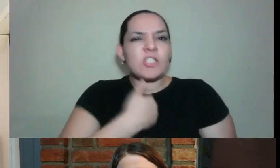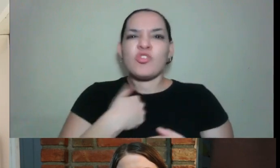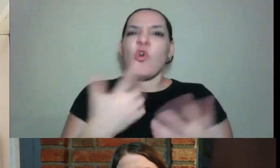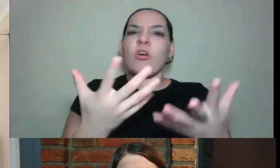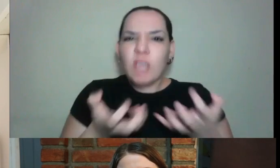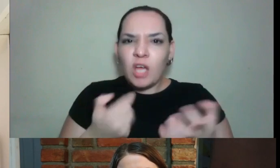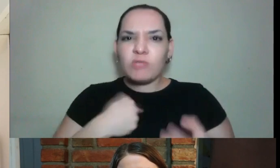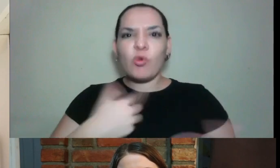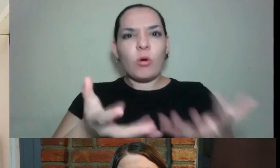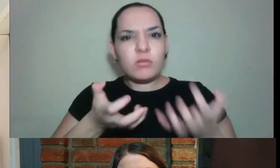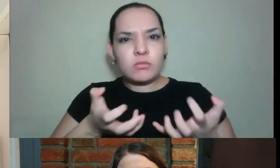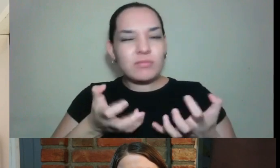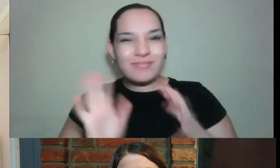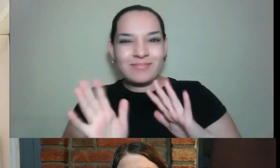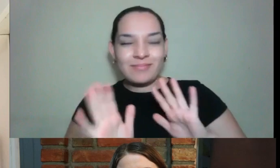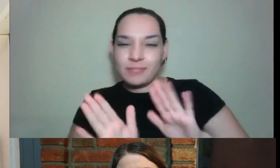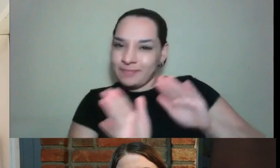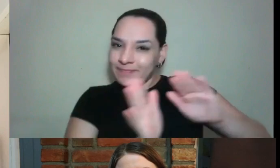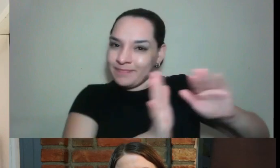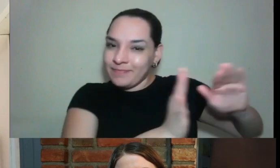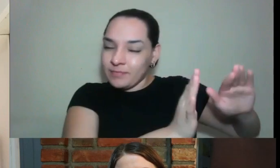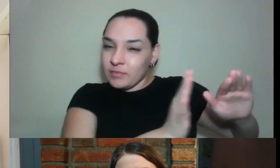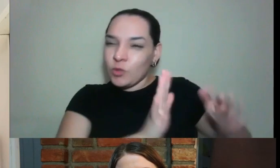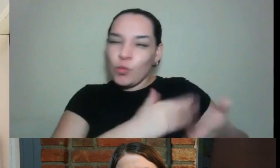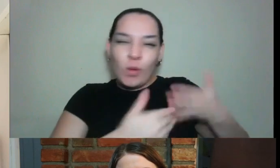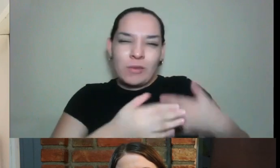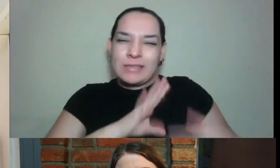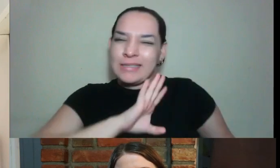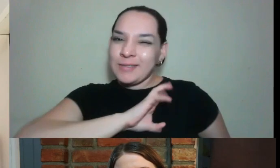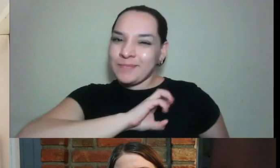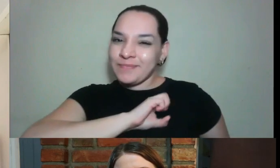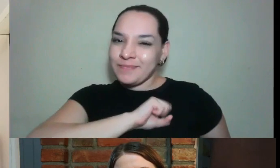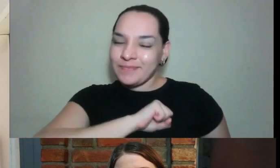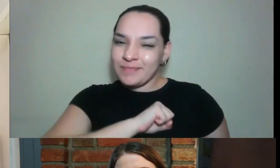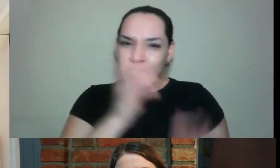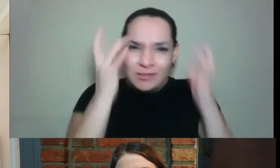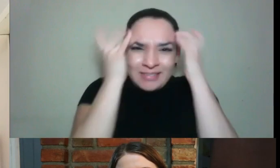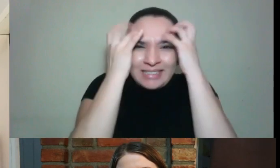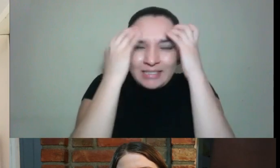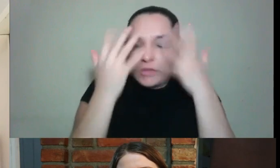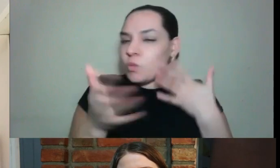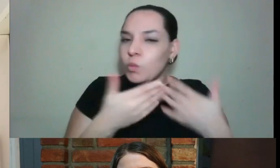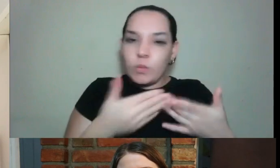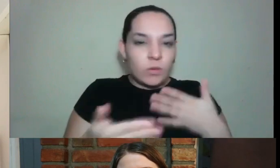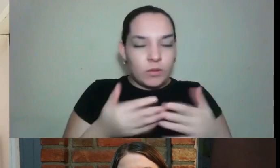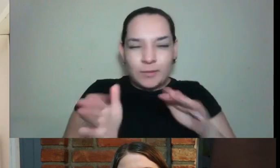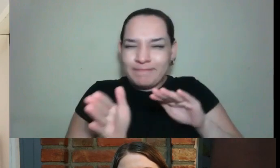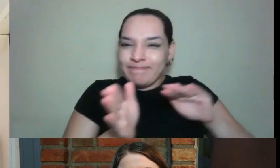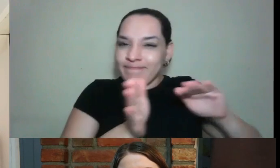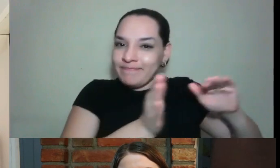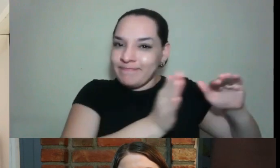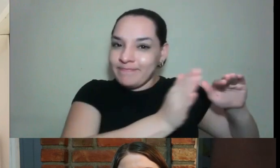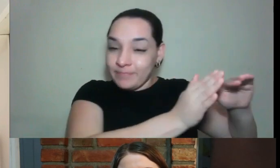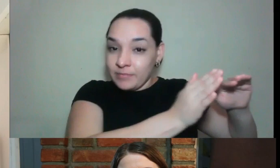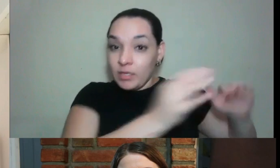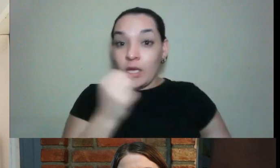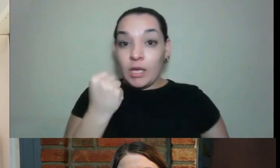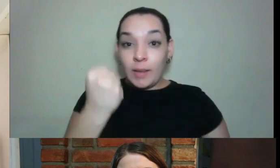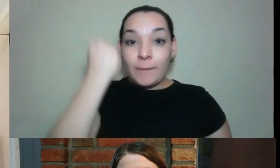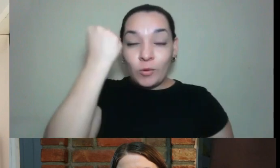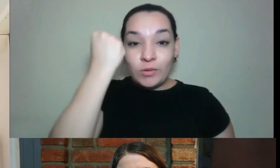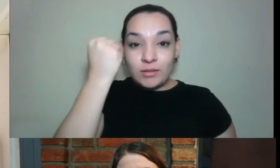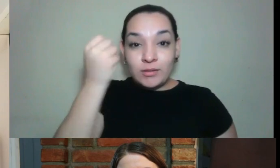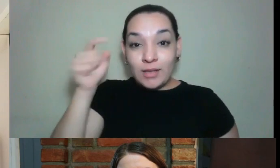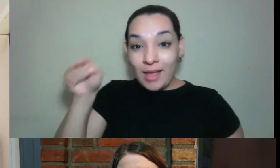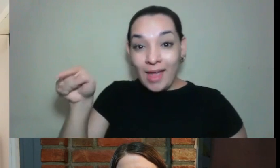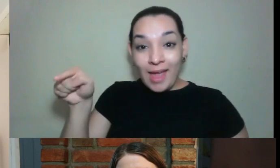Y olvidarnos un poco lo que nosotros queremos como padres. Por más que duela, por más que sea frustrante,